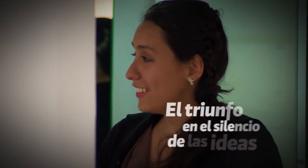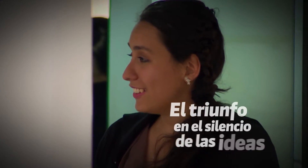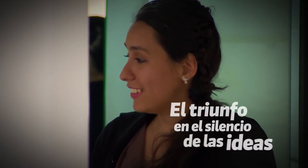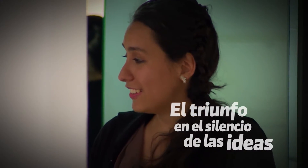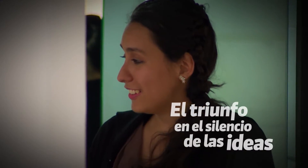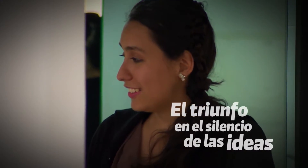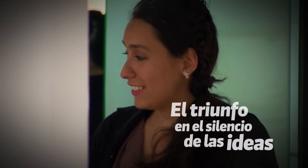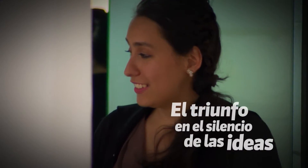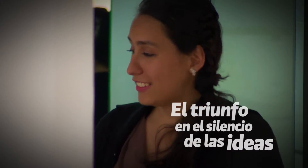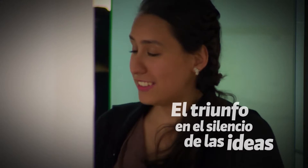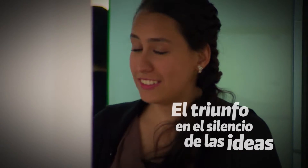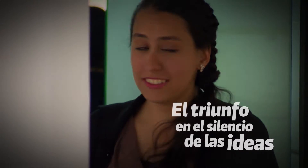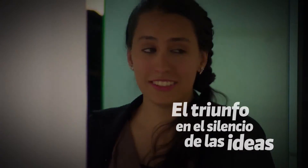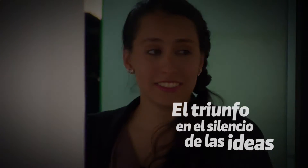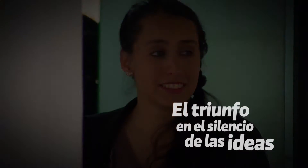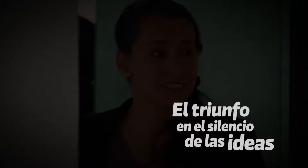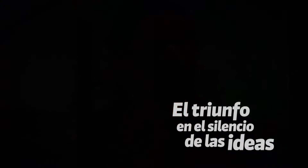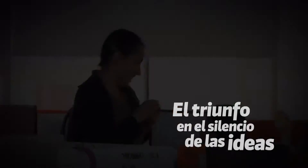Música